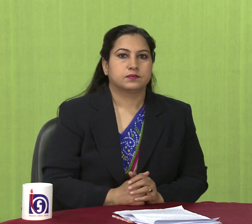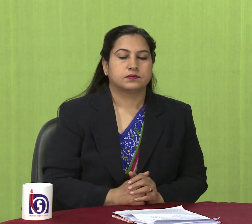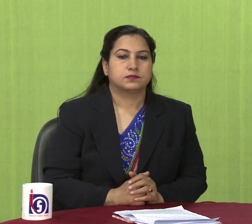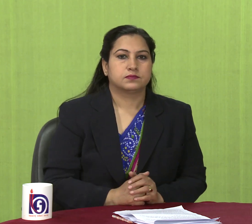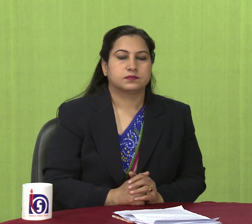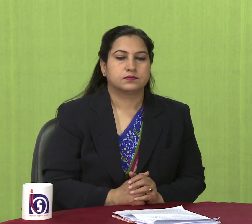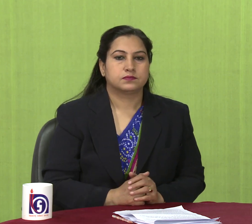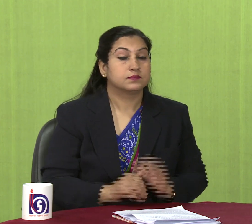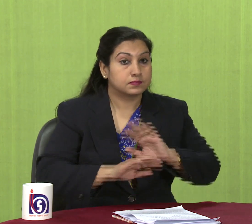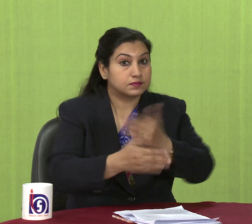तो शिक्षार्थियों,